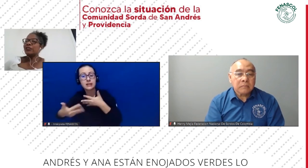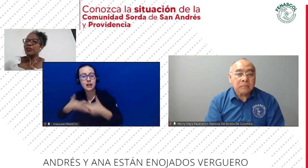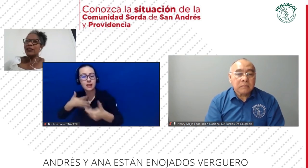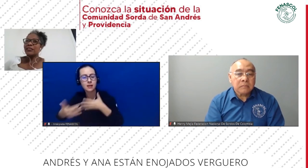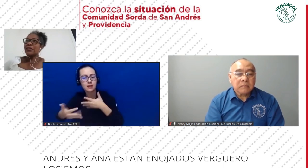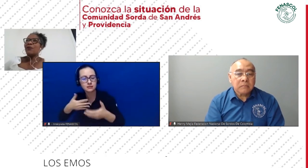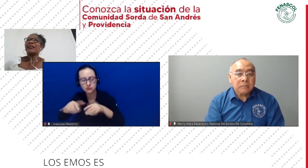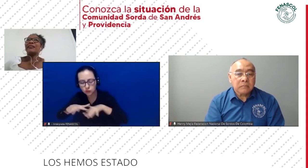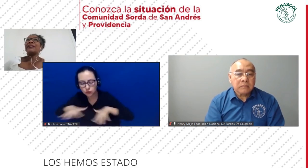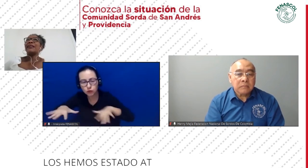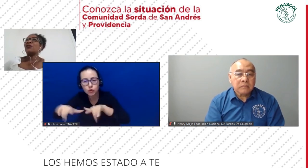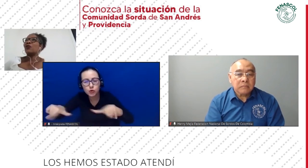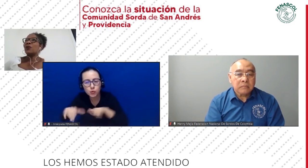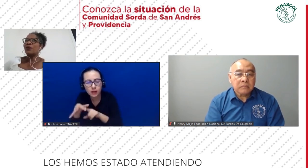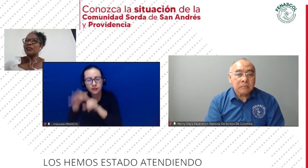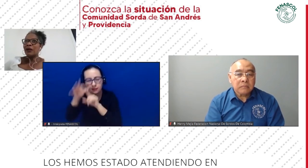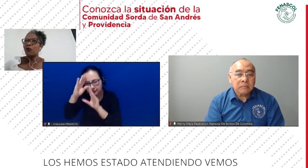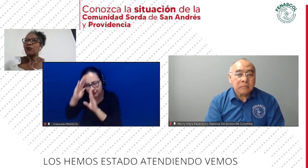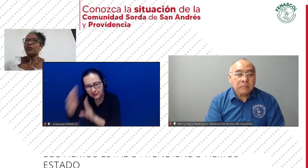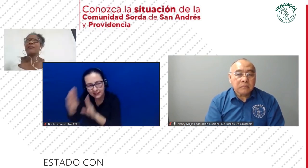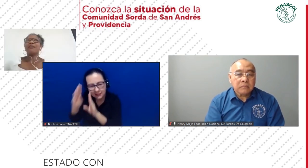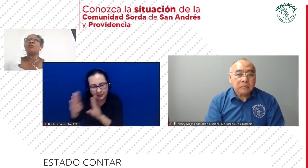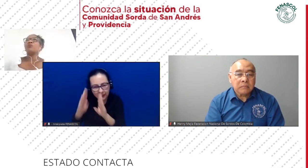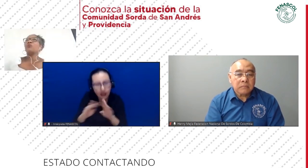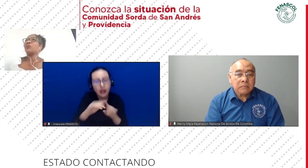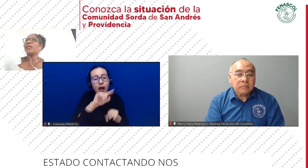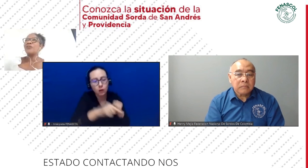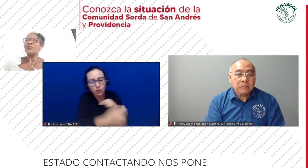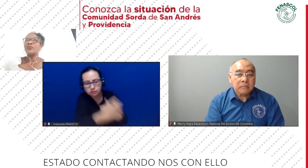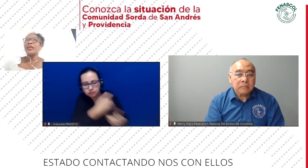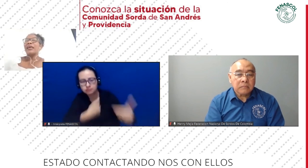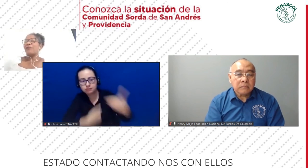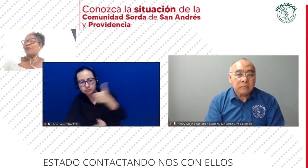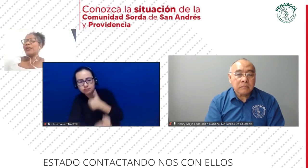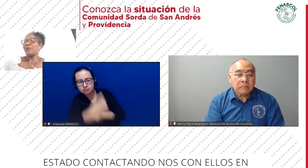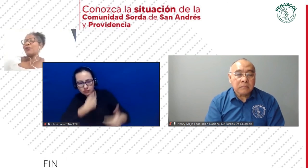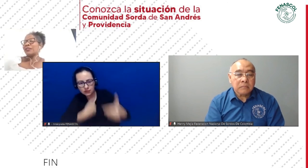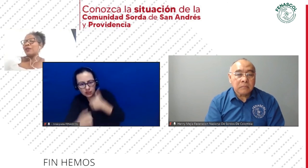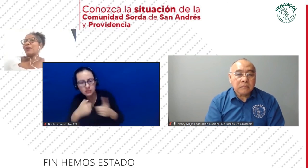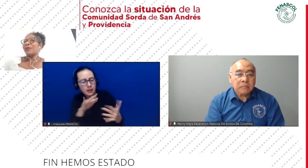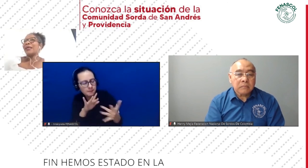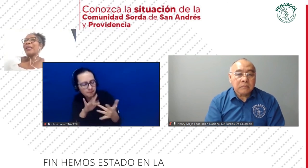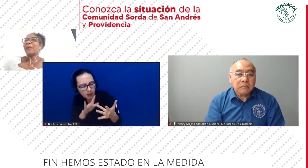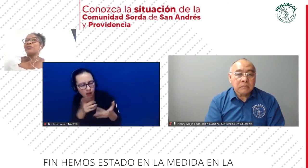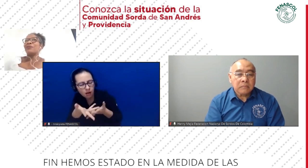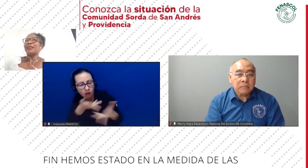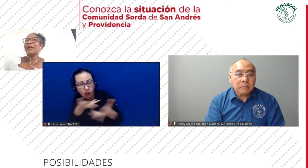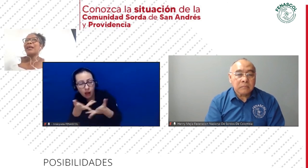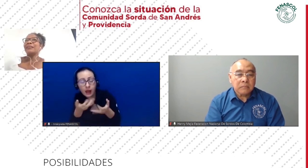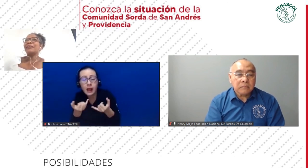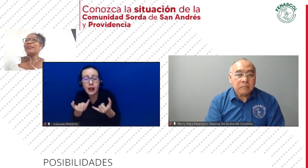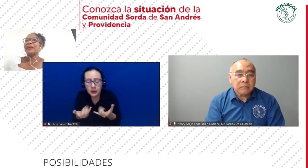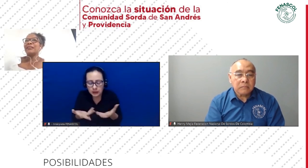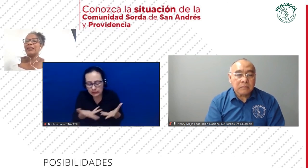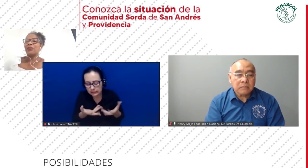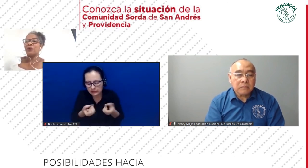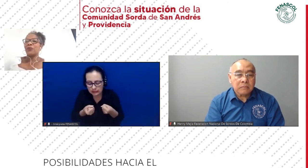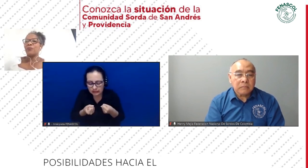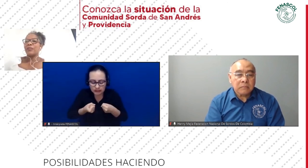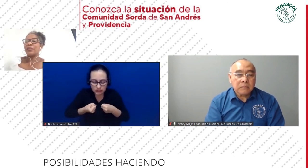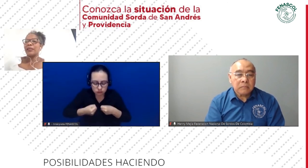los hemos estado atendiendo hemos estado contactando nos con ellos en fin hemos estado en la medida de las posibilidades y